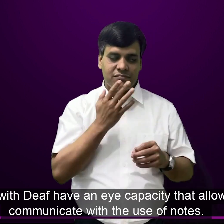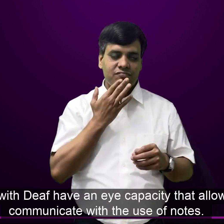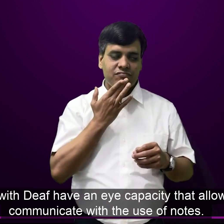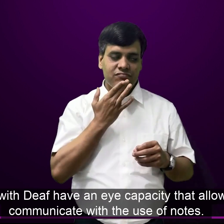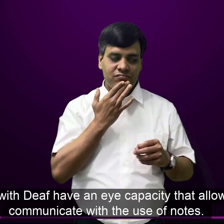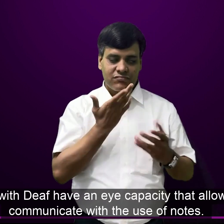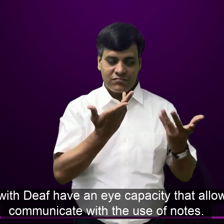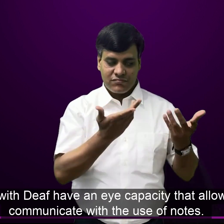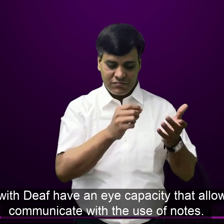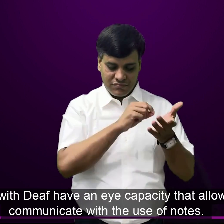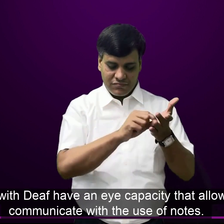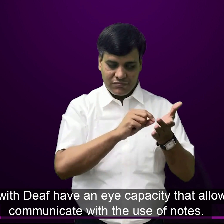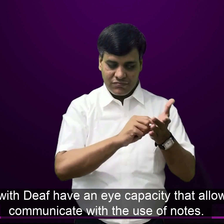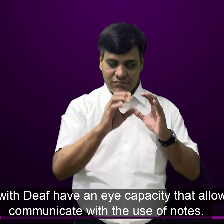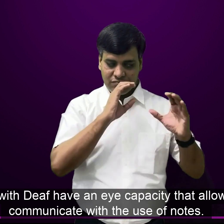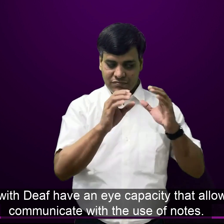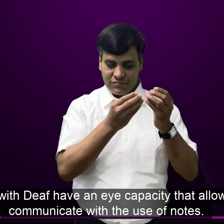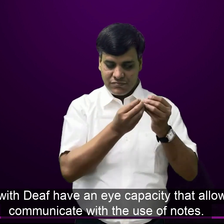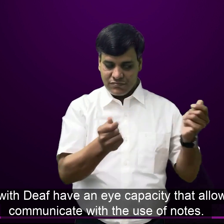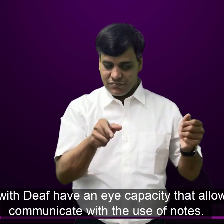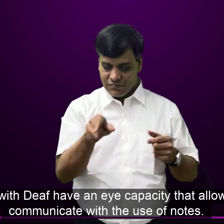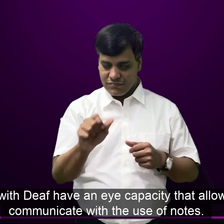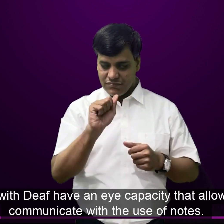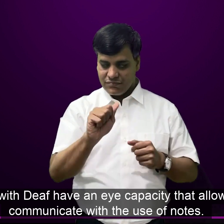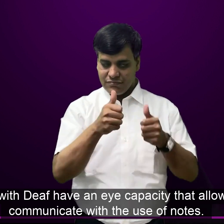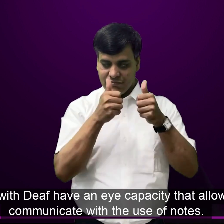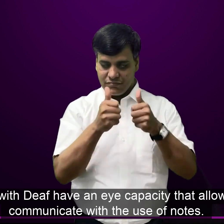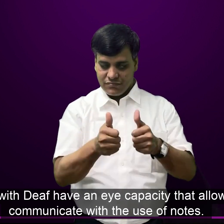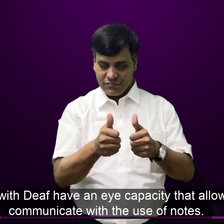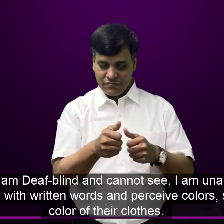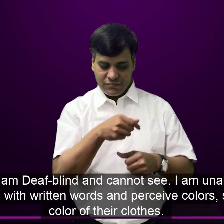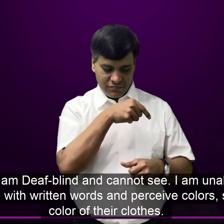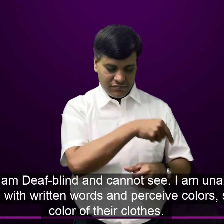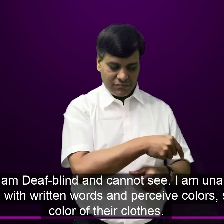होते हैं उन्हें देखने की क्षमता होती है और वह किसी से भी लिखकर बात कर सकते हैं।